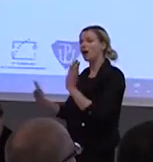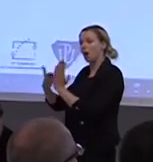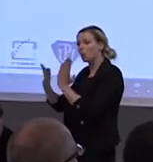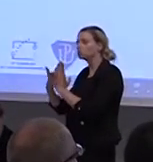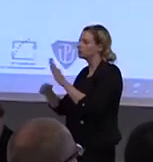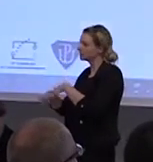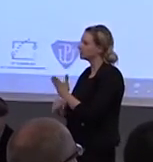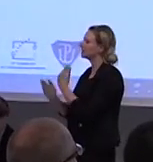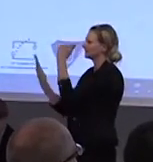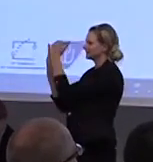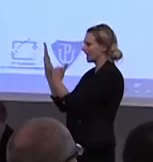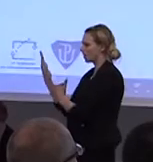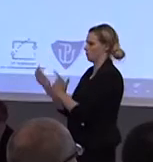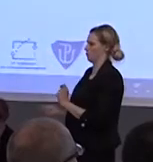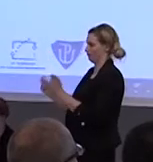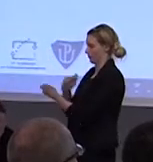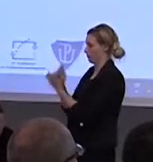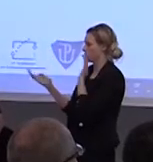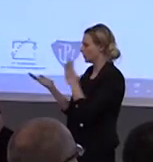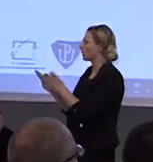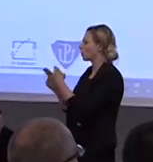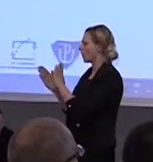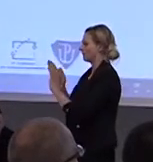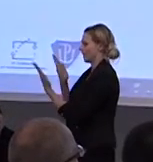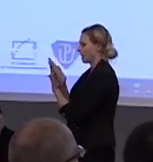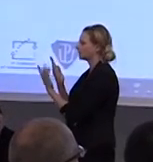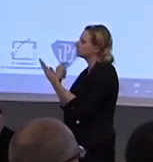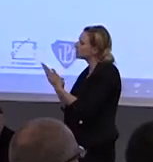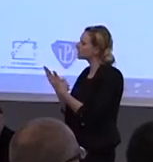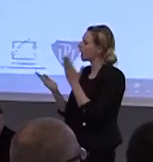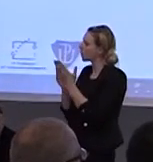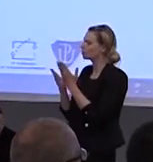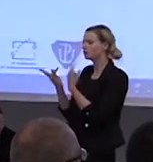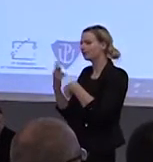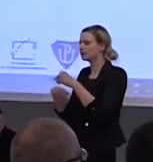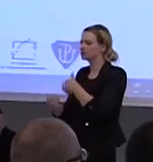ke změně legislativy ve prospěch inkluzivnějšího vzdělávání.